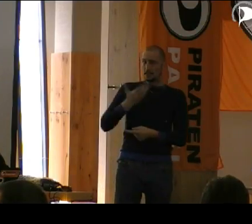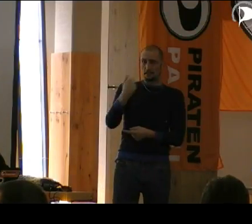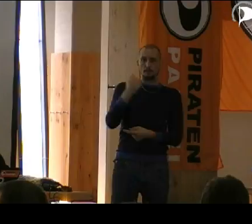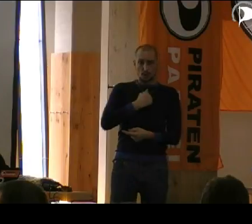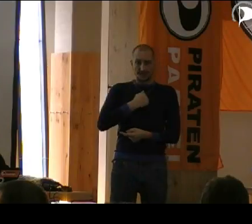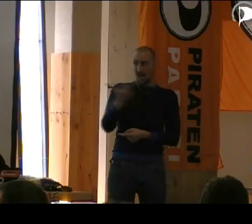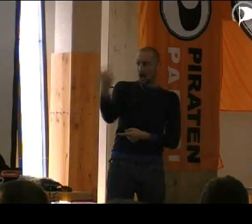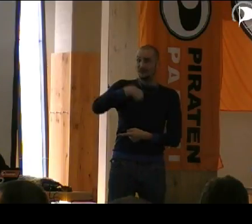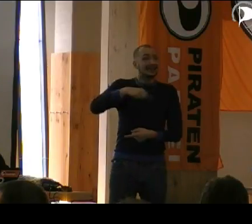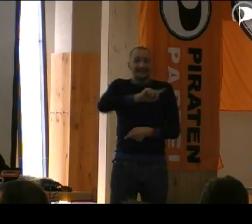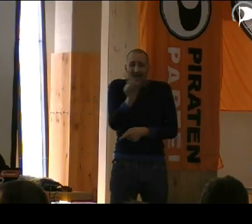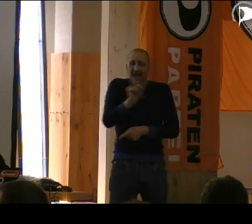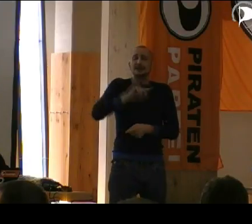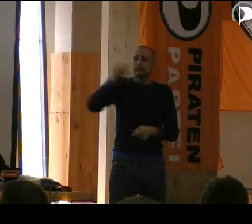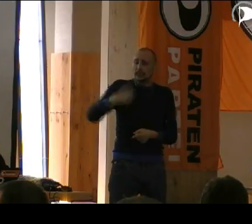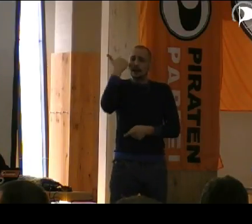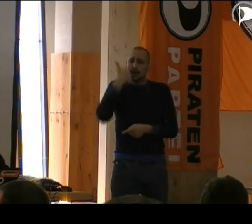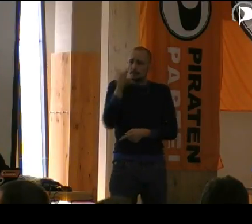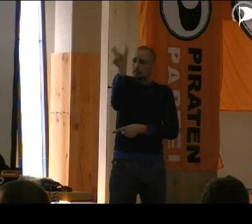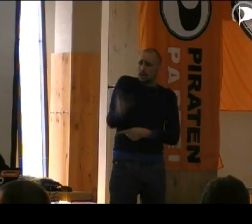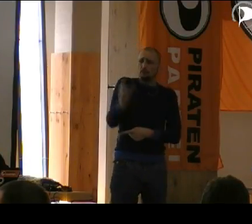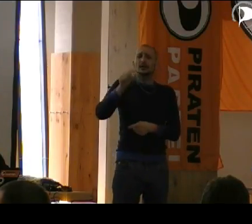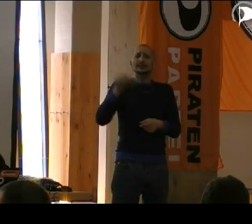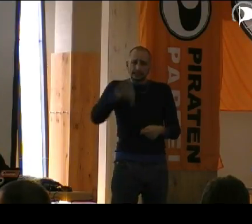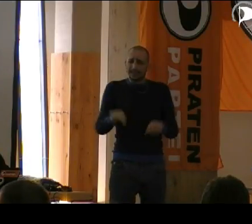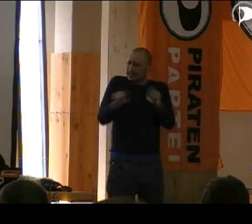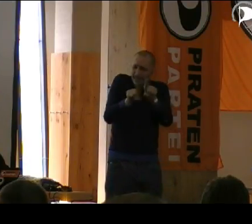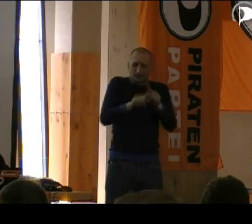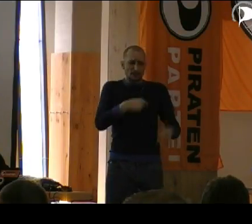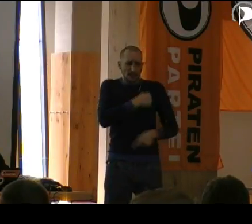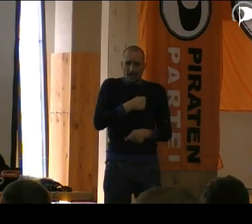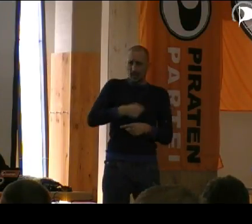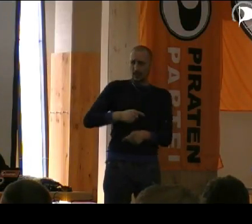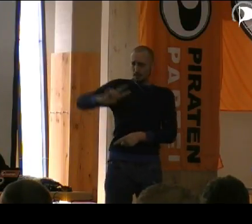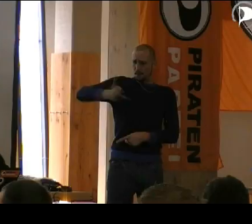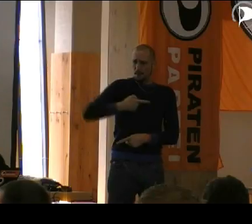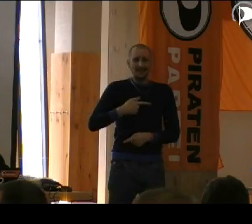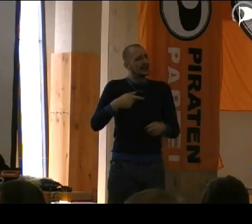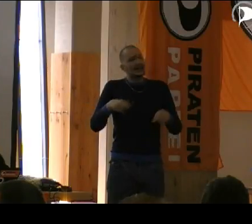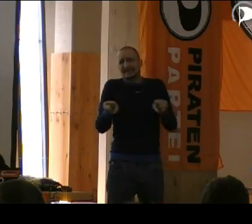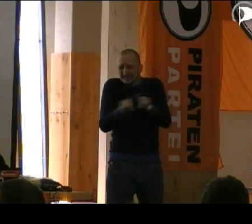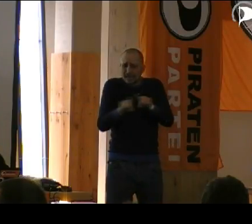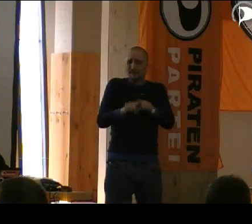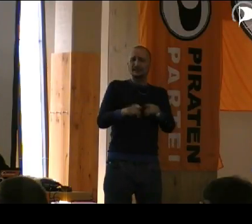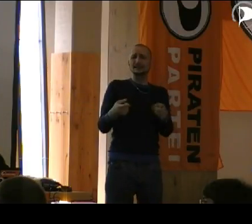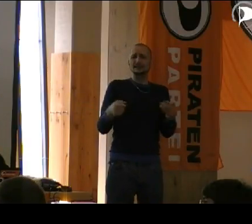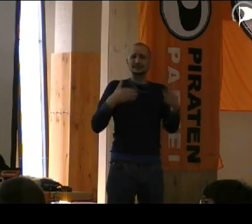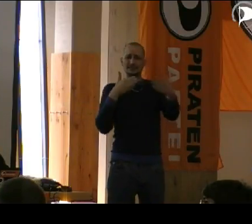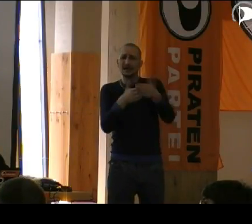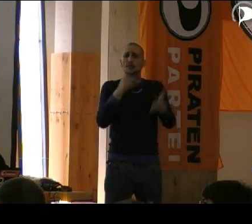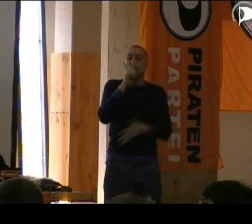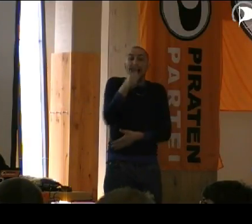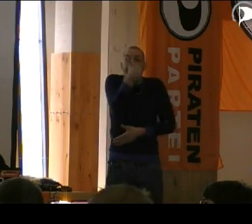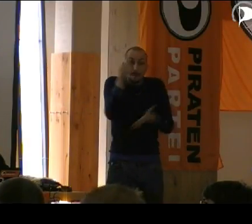meistens gar nicht so das ist ein ganz netter mensch dessen der gleichen parteien wie ihr er hat die gleichen züge die ihr weil sie es nun einen bisher nicht rein